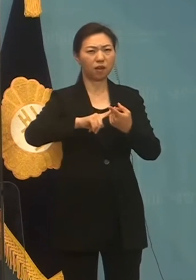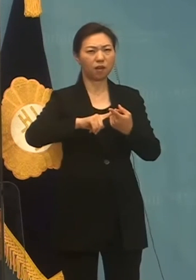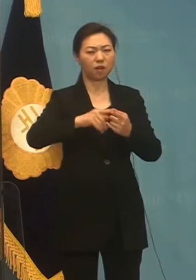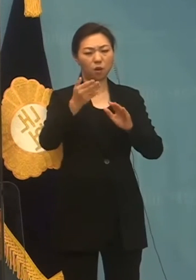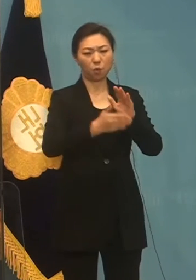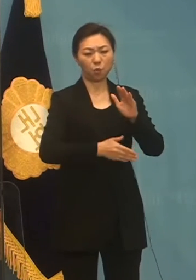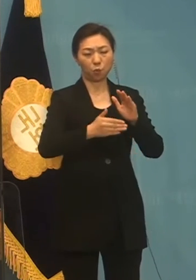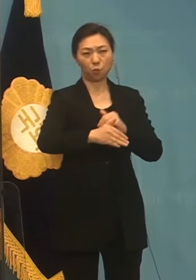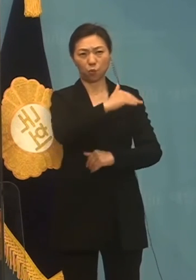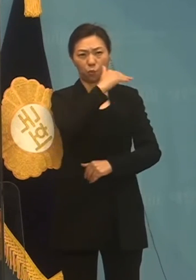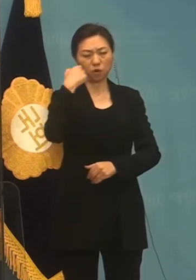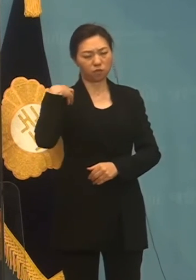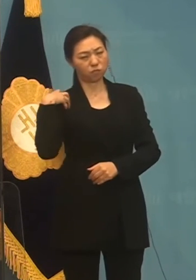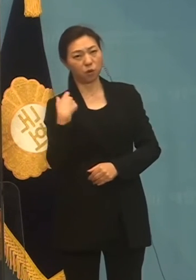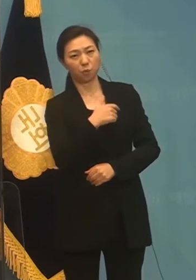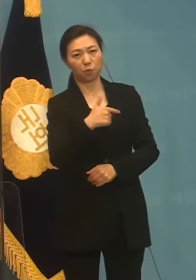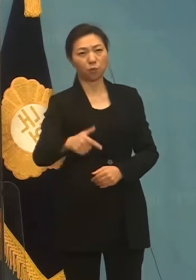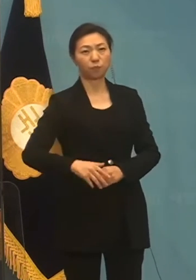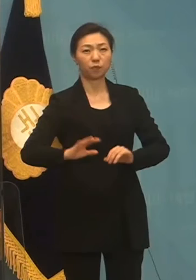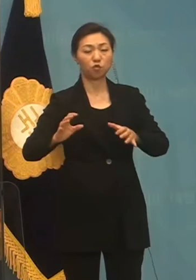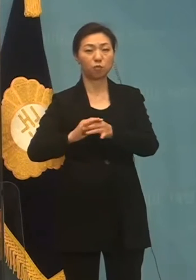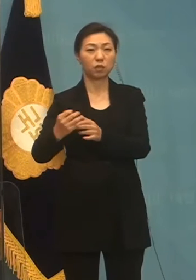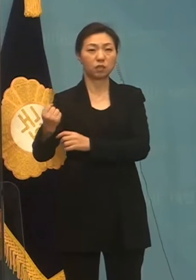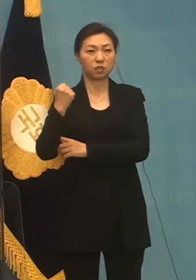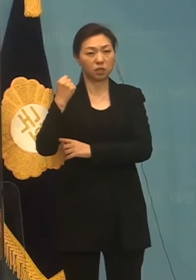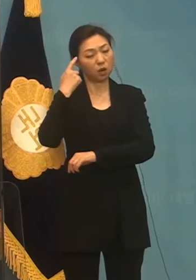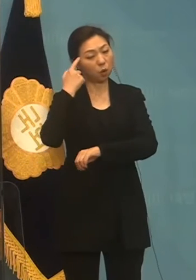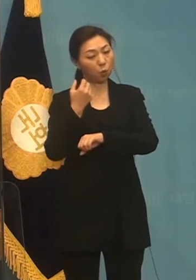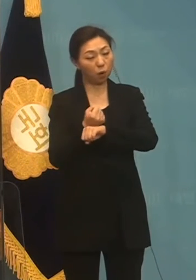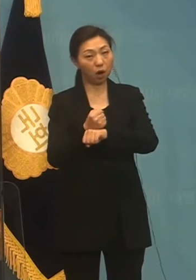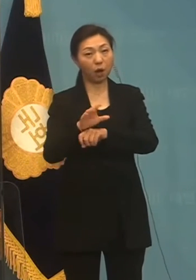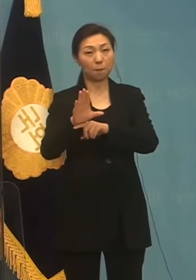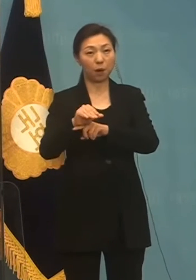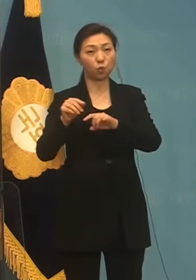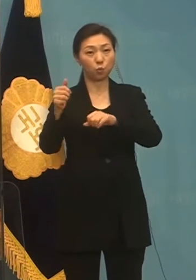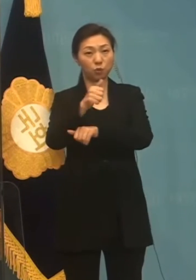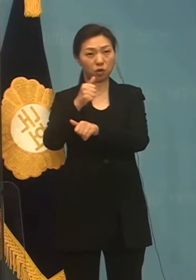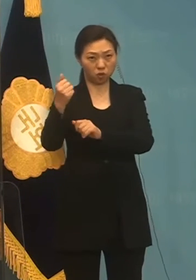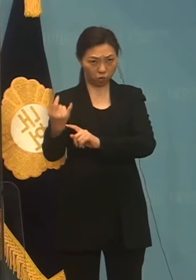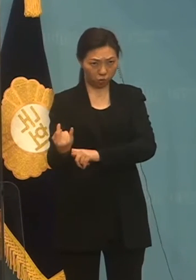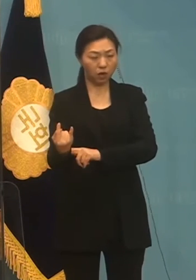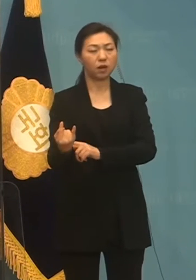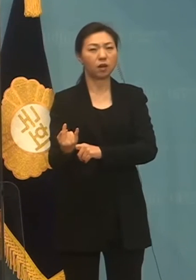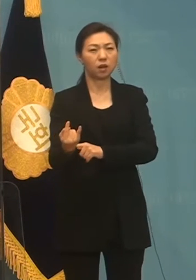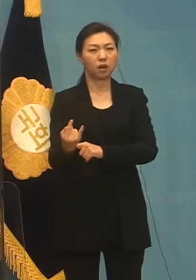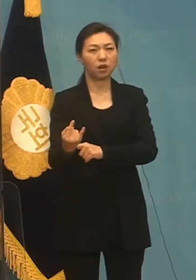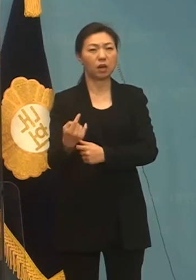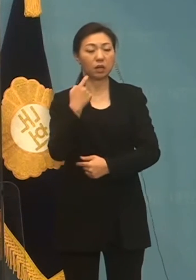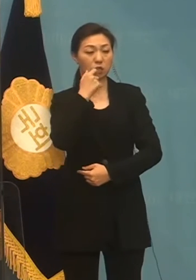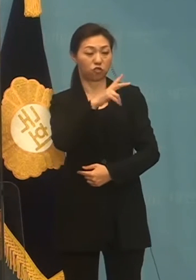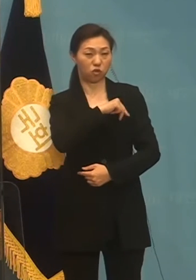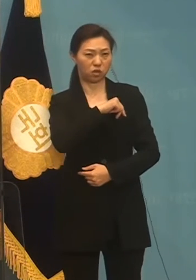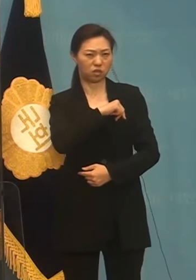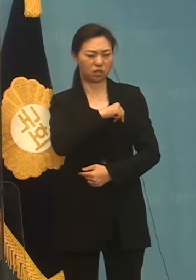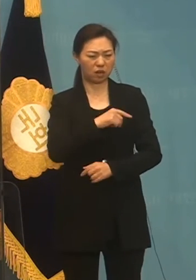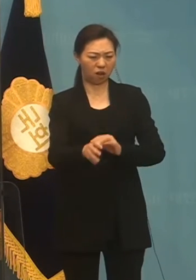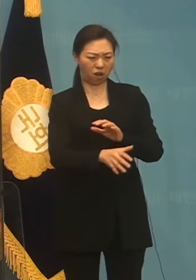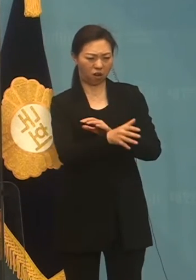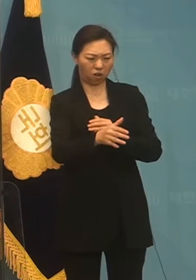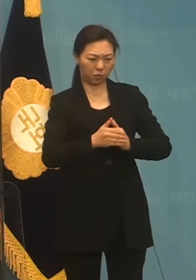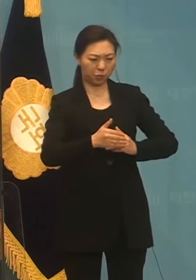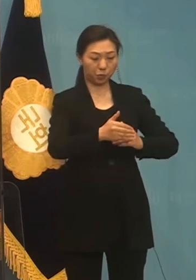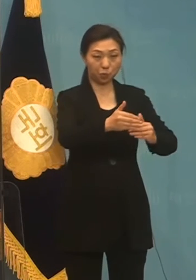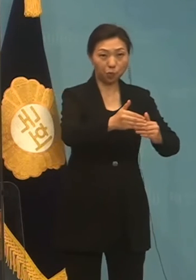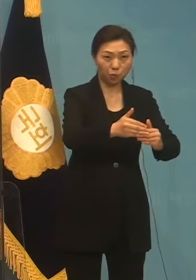안겨주는 것이 될 것이다. 국민의힘 과방위 위원 전원은 절차적 정당성을 상실한 요식 행위를 통해